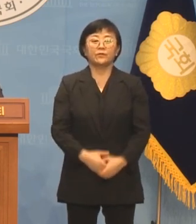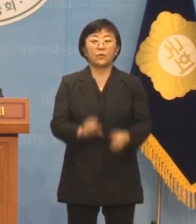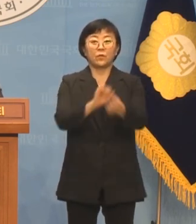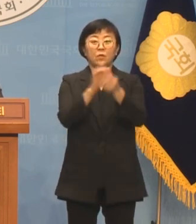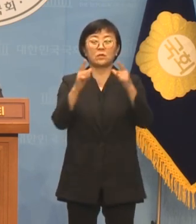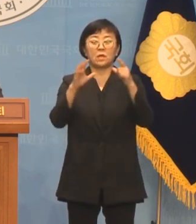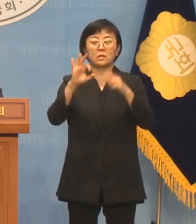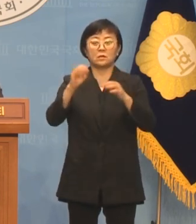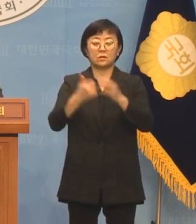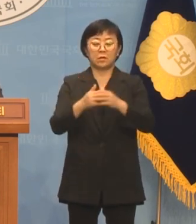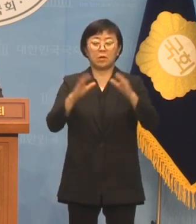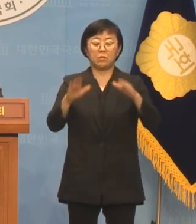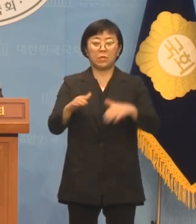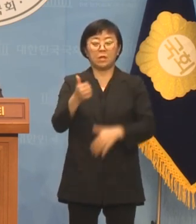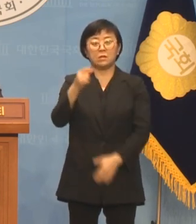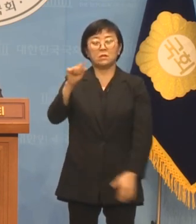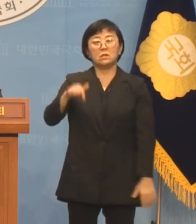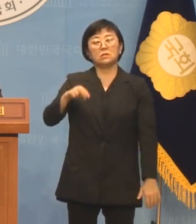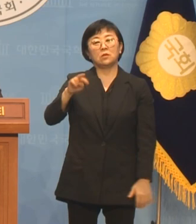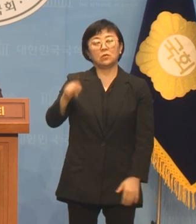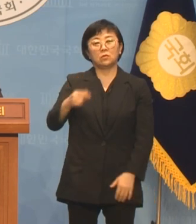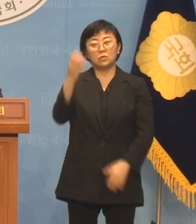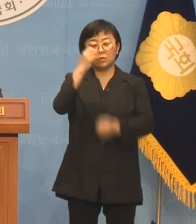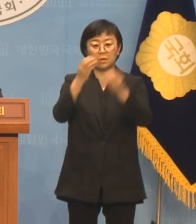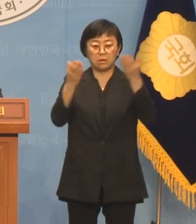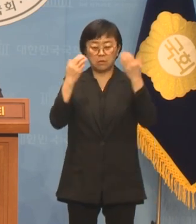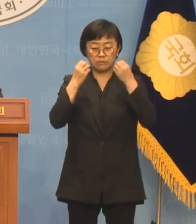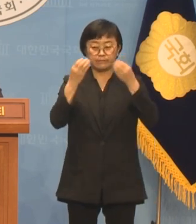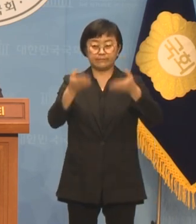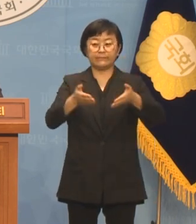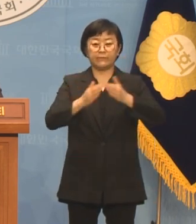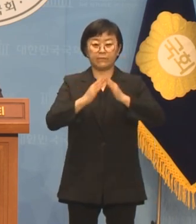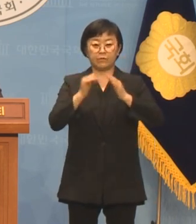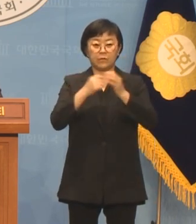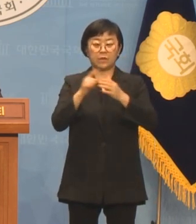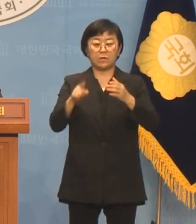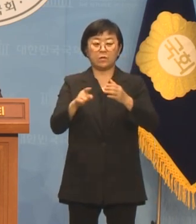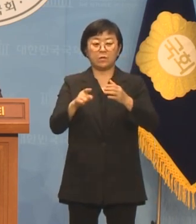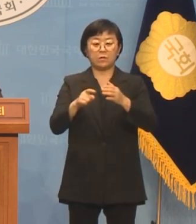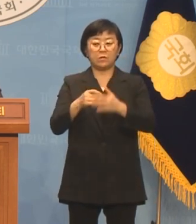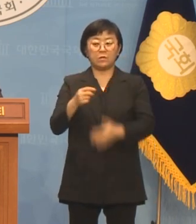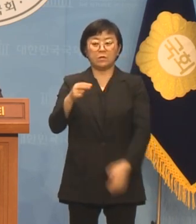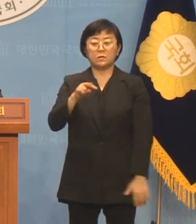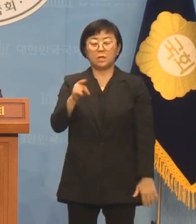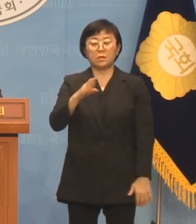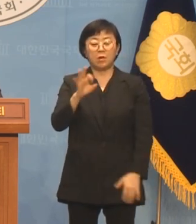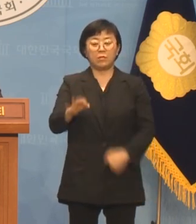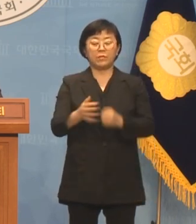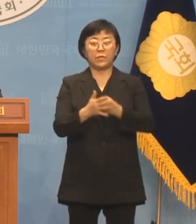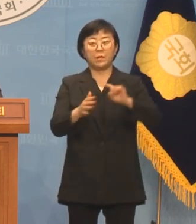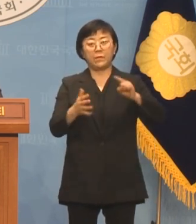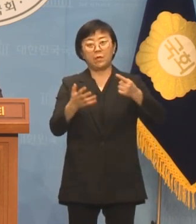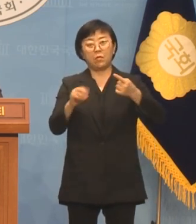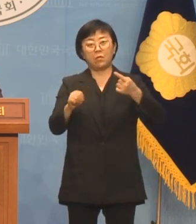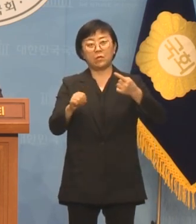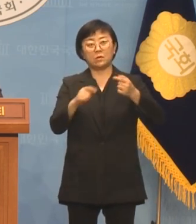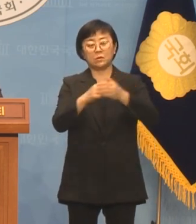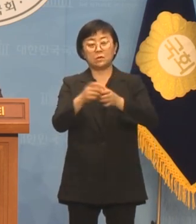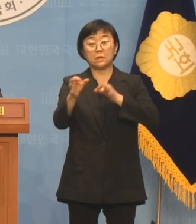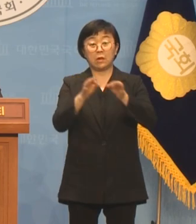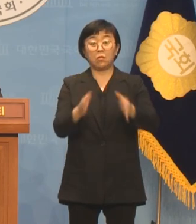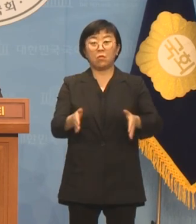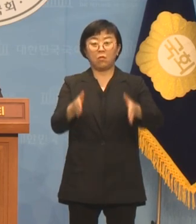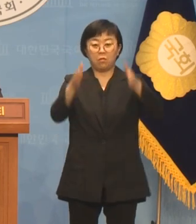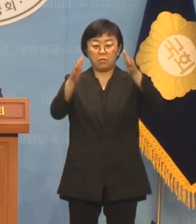동작을 해 흑석동 고등학교를 신설 추진하였고 사당에 100억 원의 상권 은혜상수 사업을